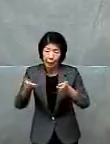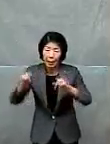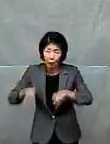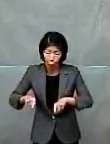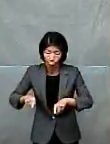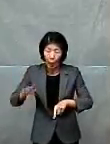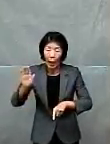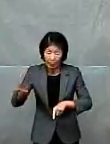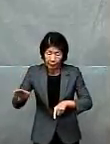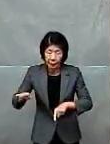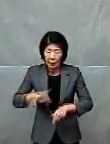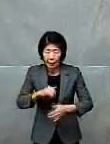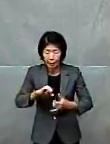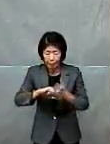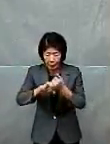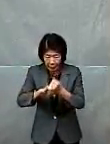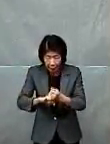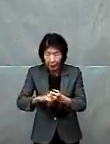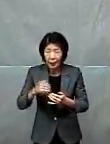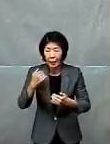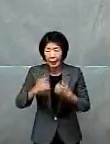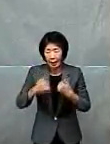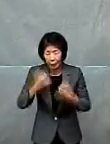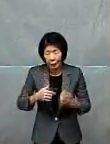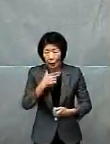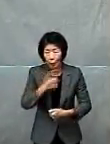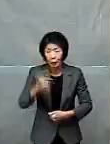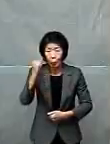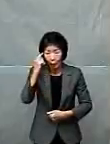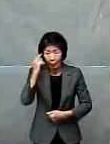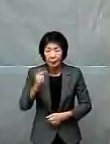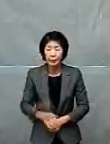でぜひお楽しみいただきたいというふうに思っております。